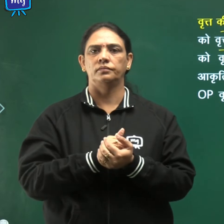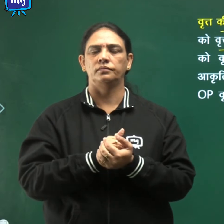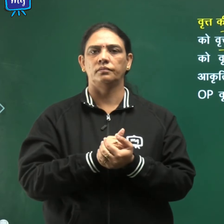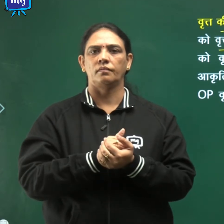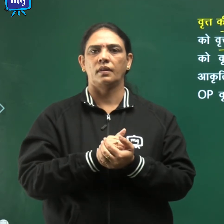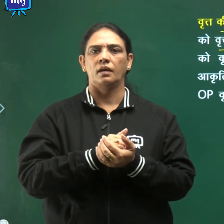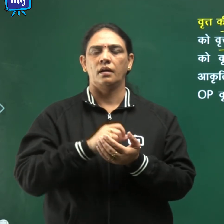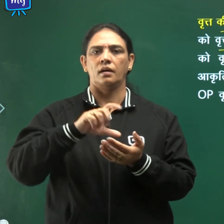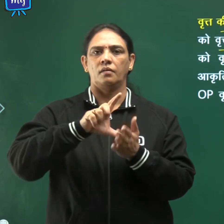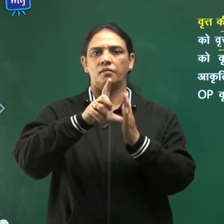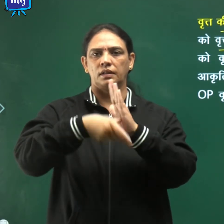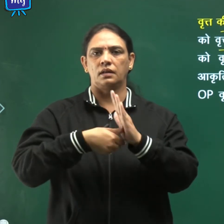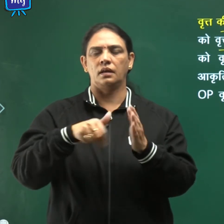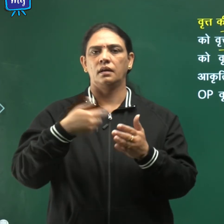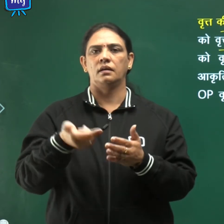व्रत की